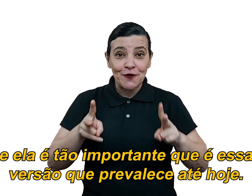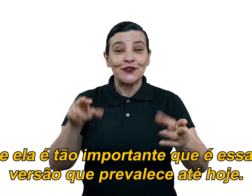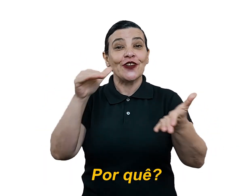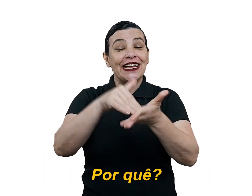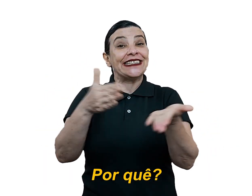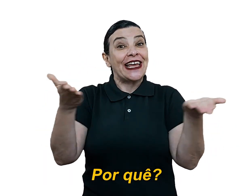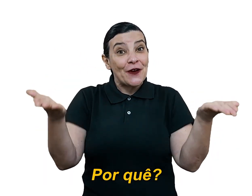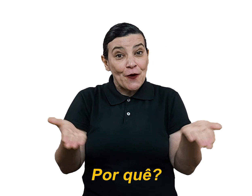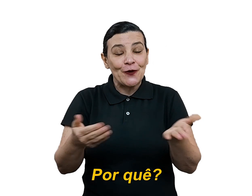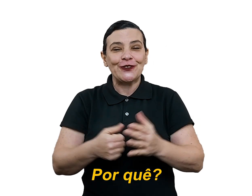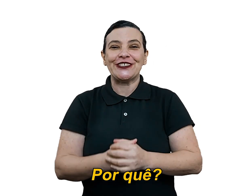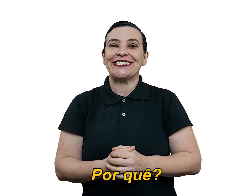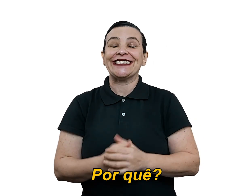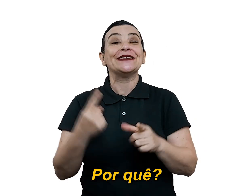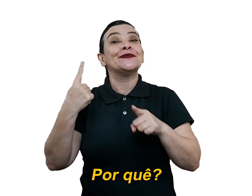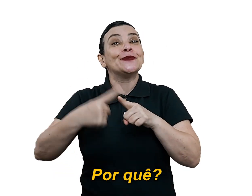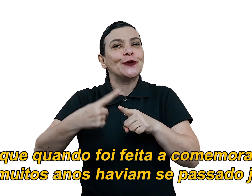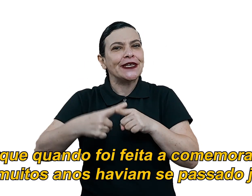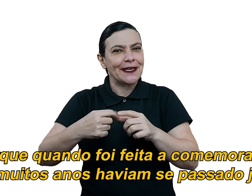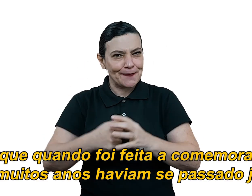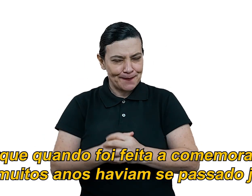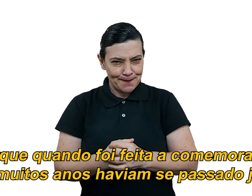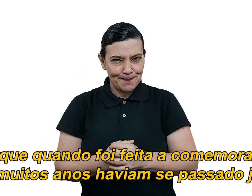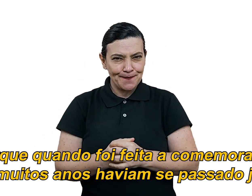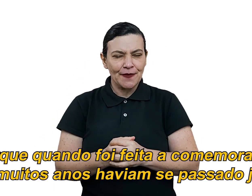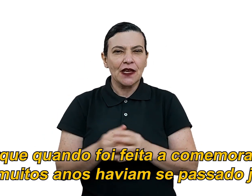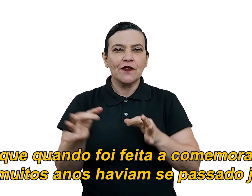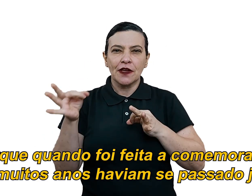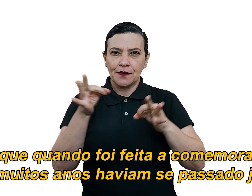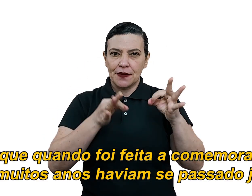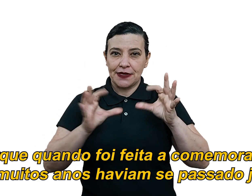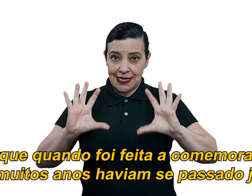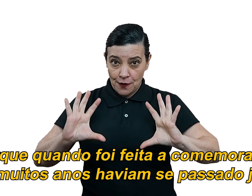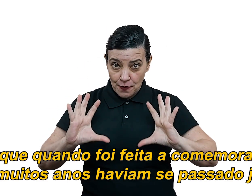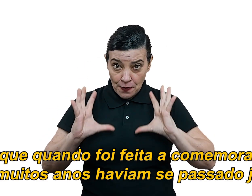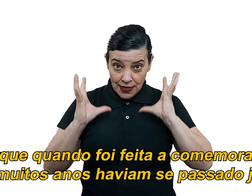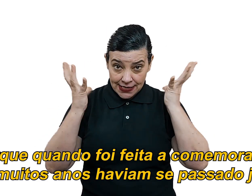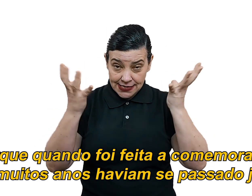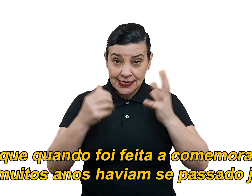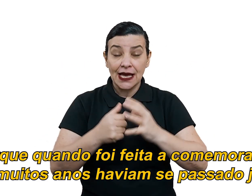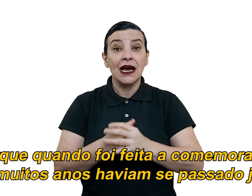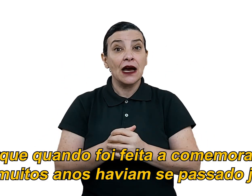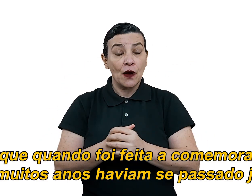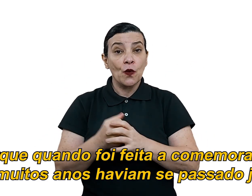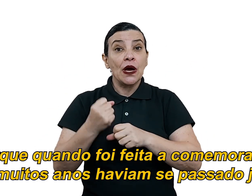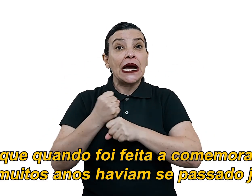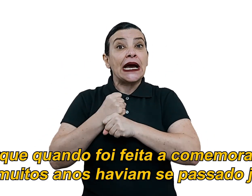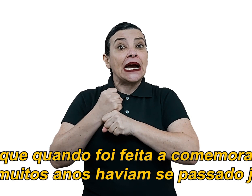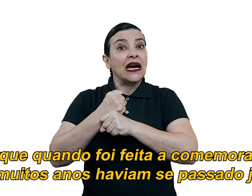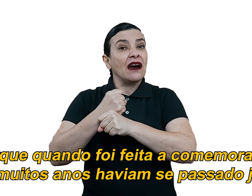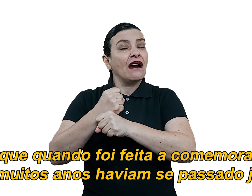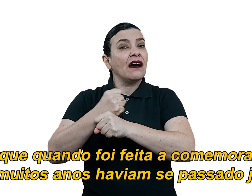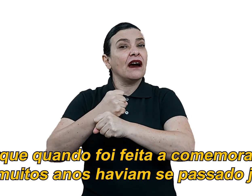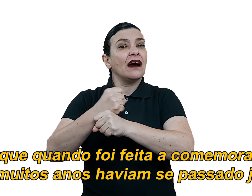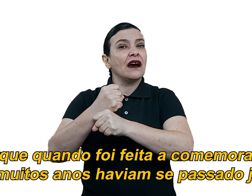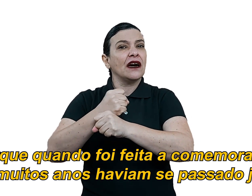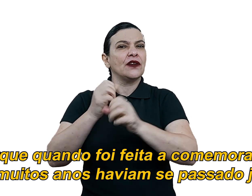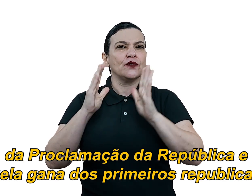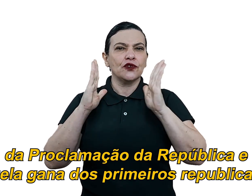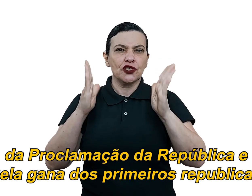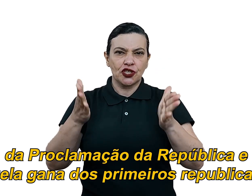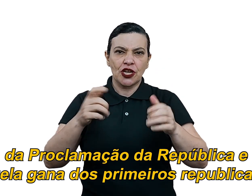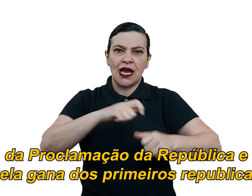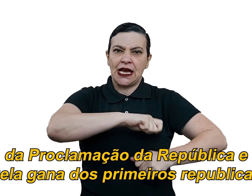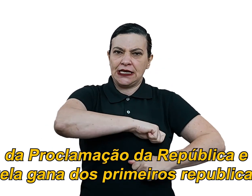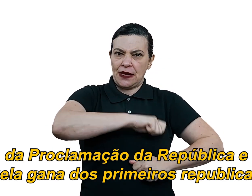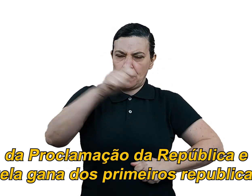até hoje. Uhum. Por quê? Porque quando foi feita a comemoração, muitos anos haviam se passado já